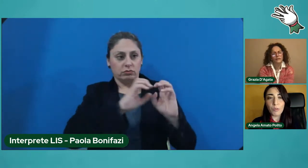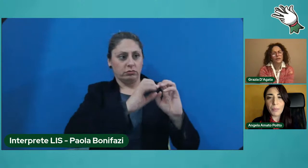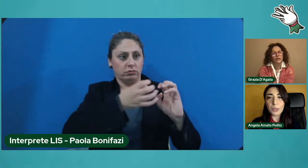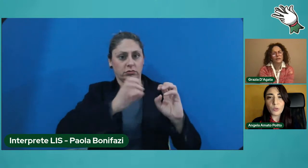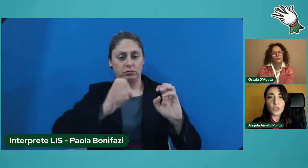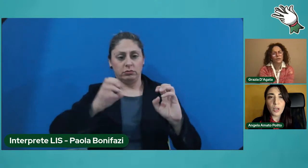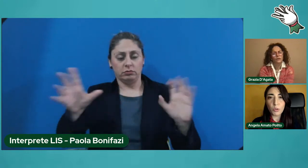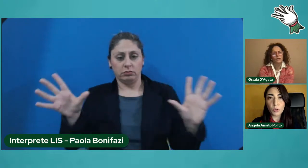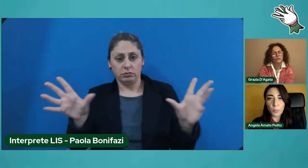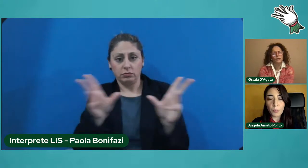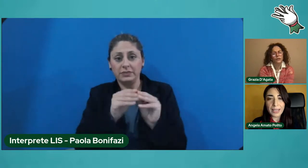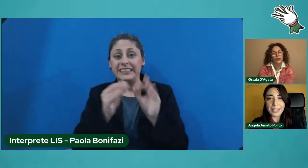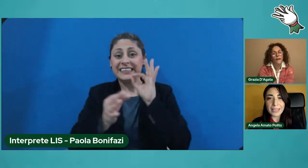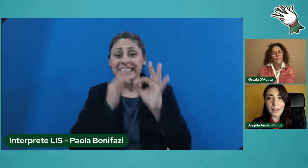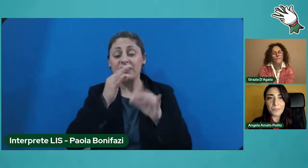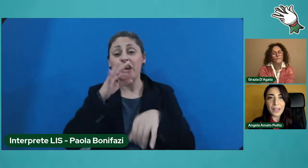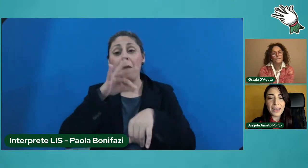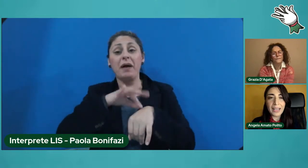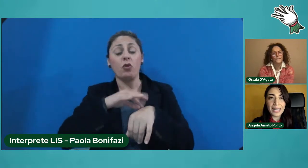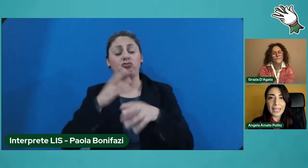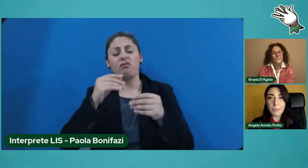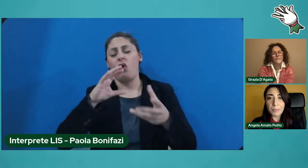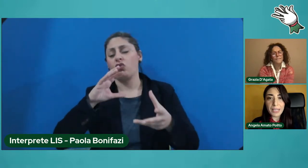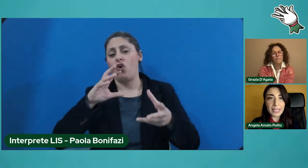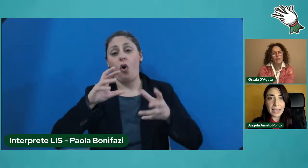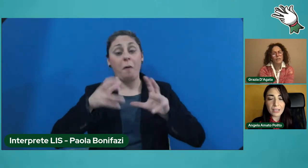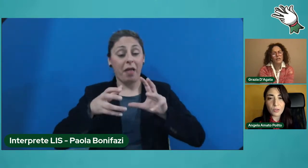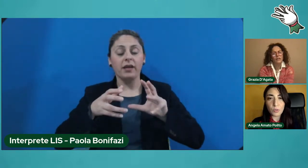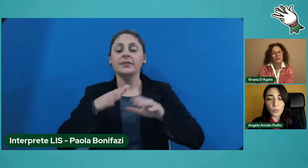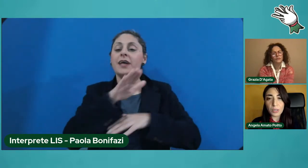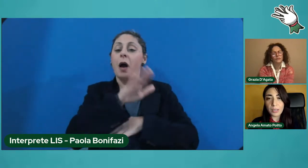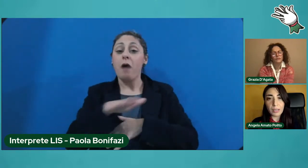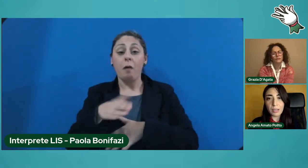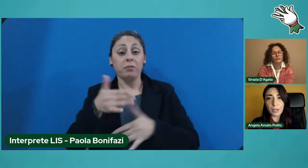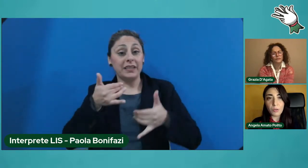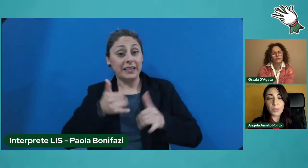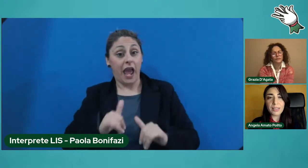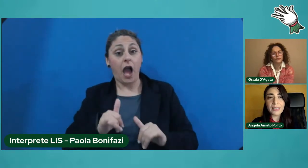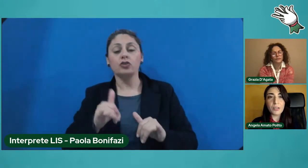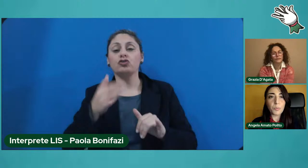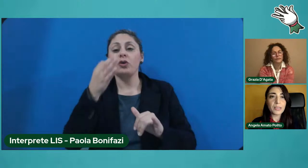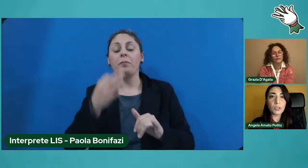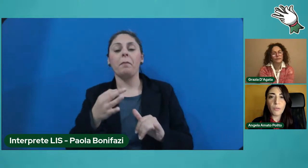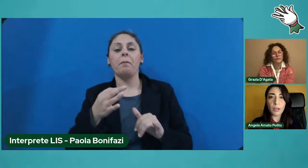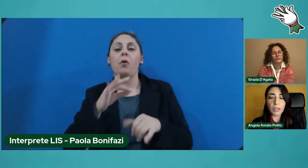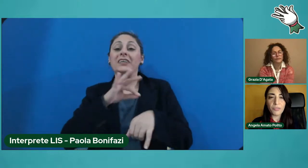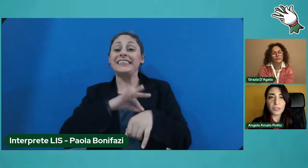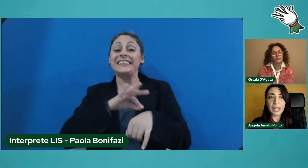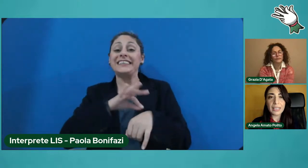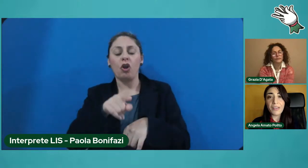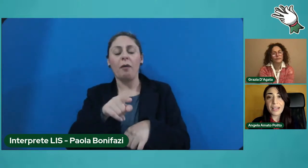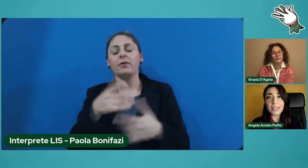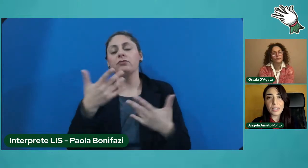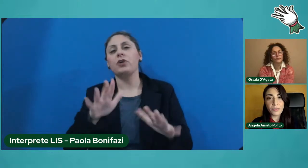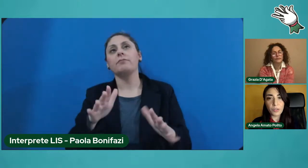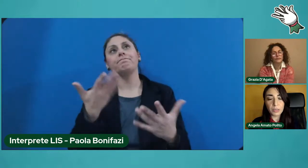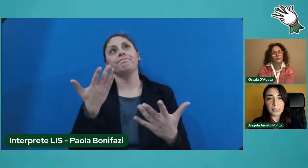una patologia molto complessa e che i bambini che nascono con questa sindrome si trovano ad affrontare diverse